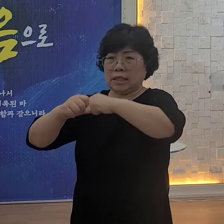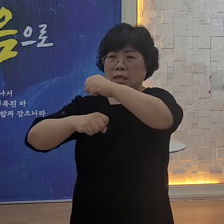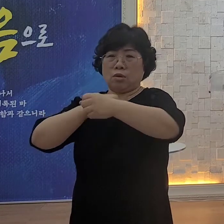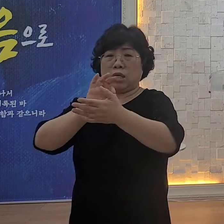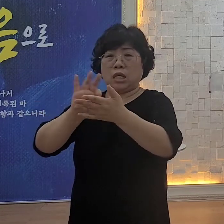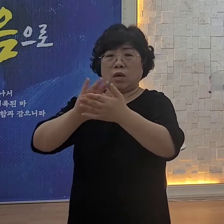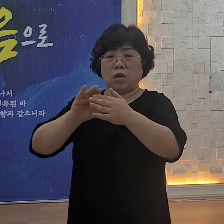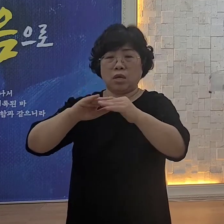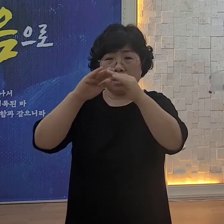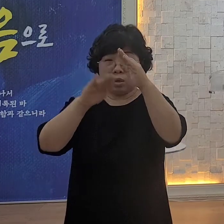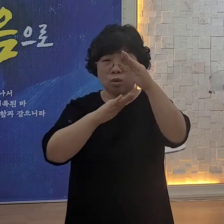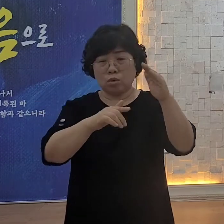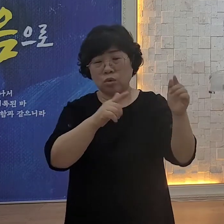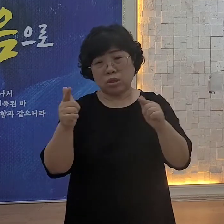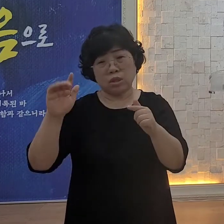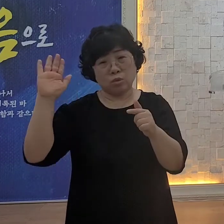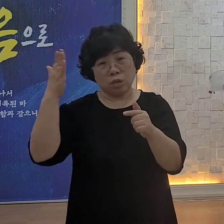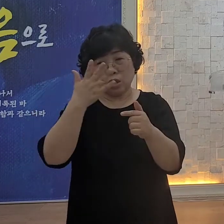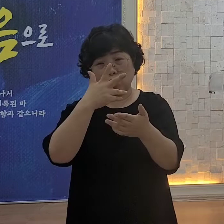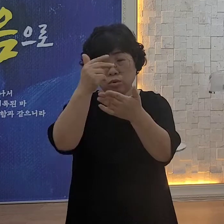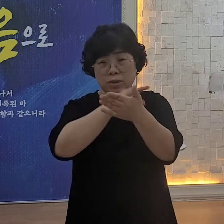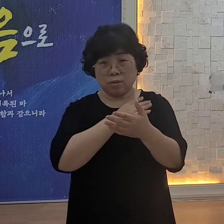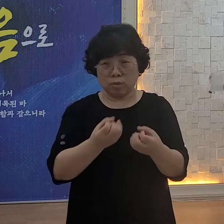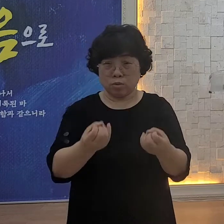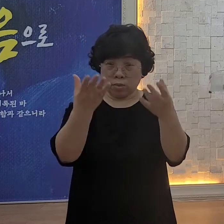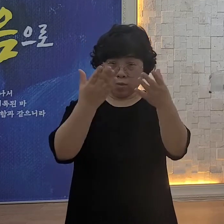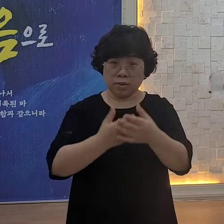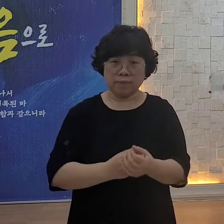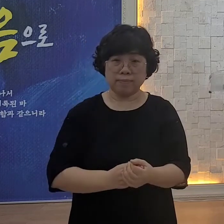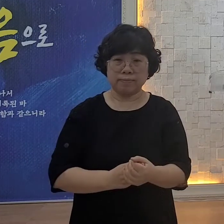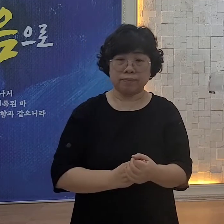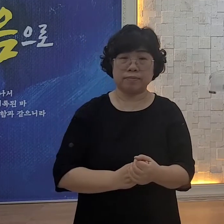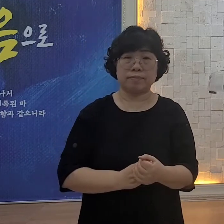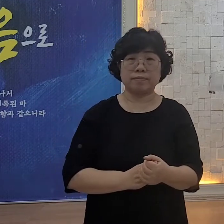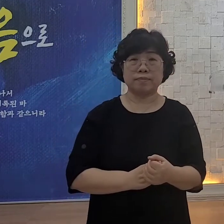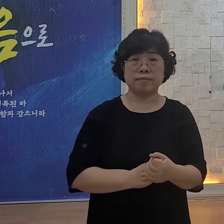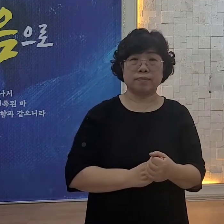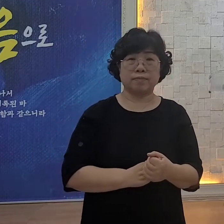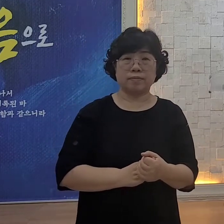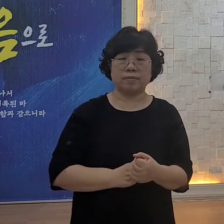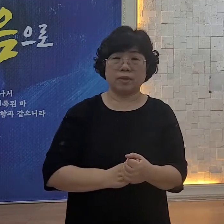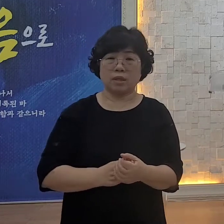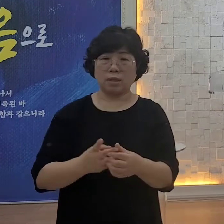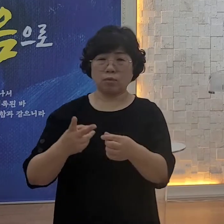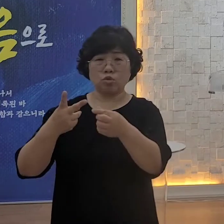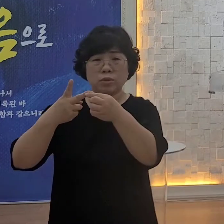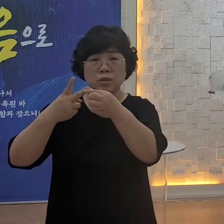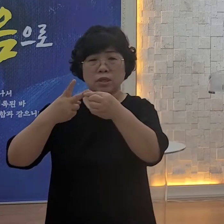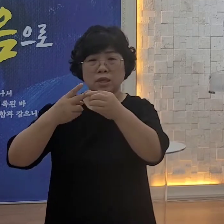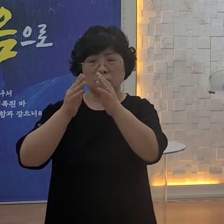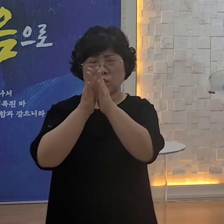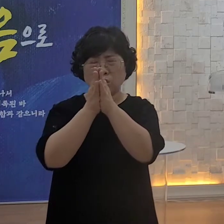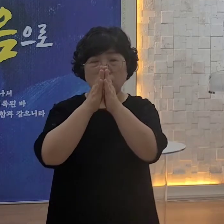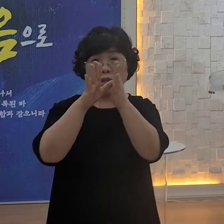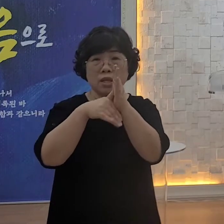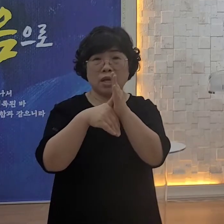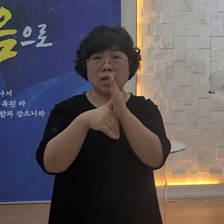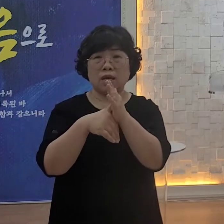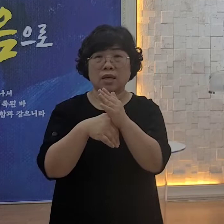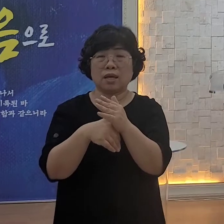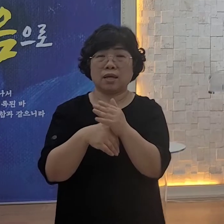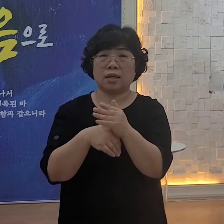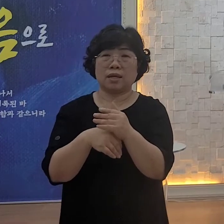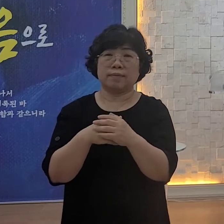우리 모든 성도들이 다 되시기를 주의 이름으로 축복합니다. 자, 두 번째로 자 기도하면 생각나는 두 번째 특징이 뭐냐?